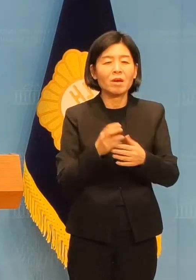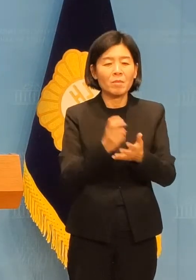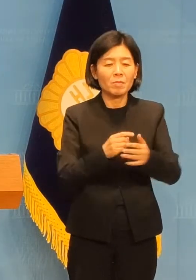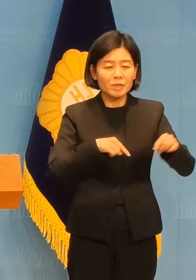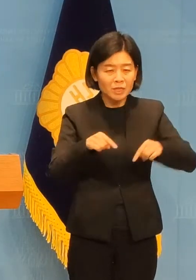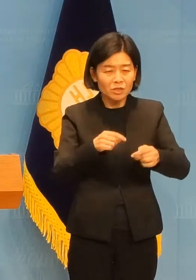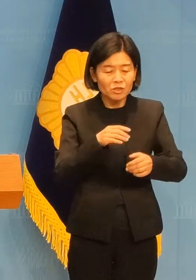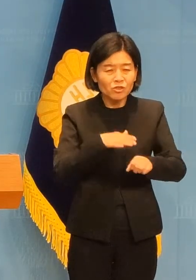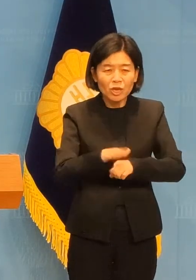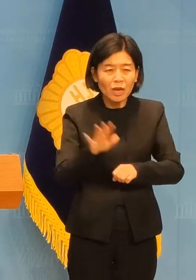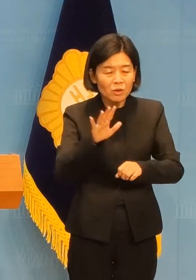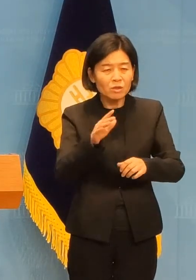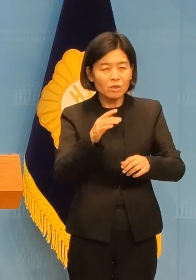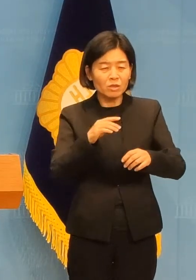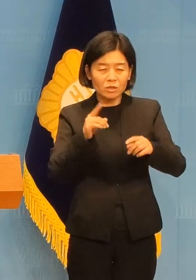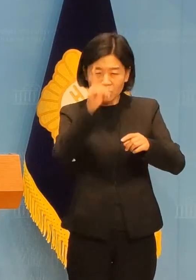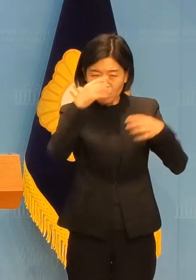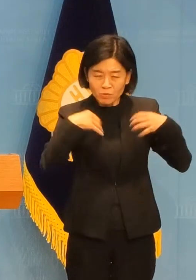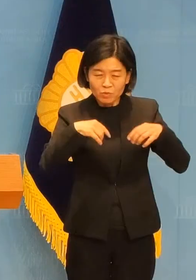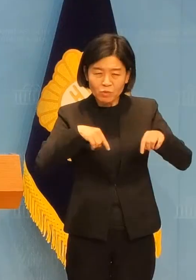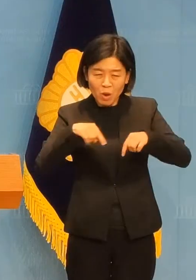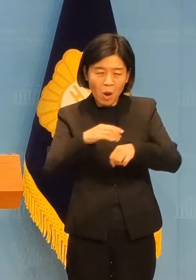보위 체제의 구축입니다.